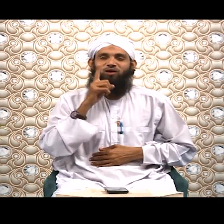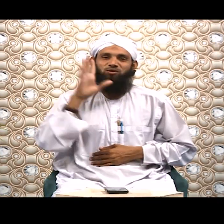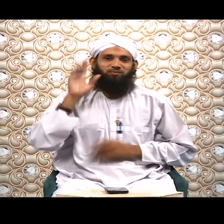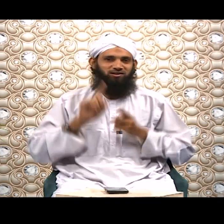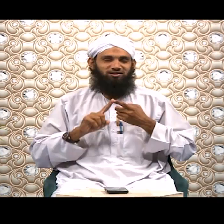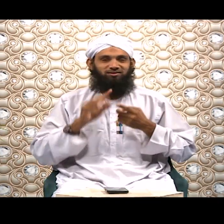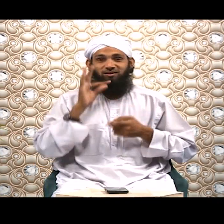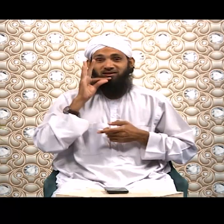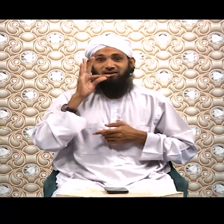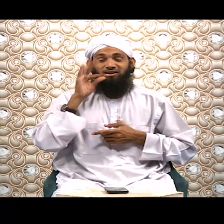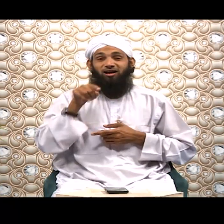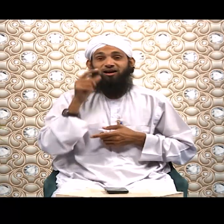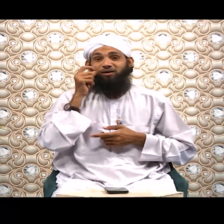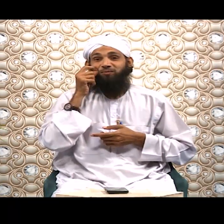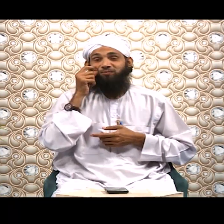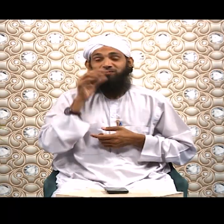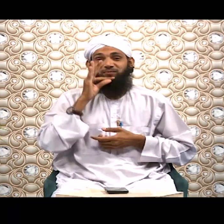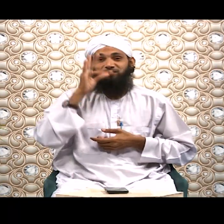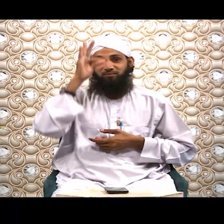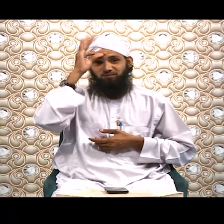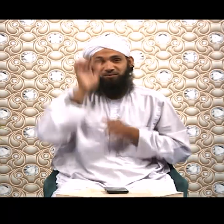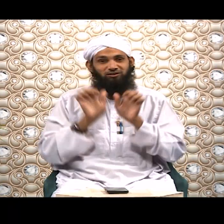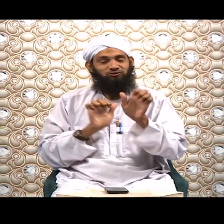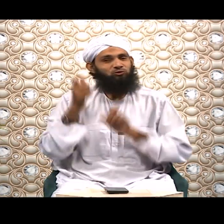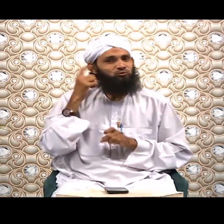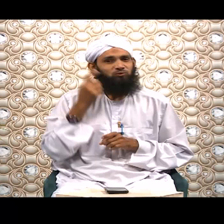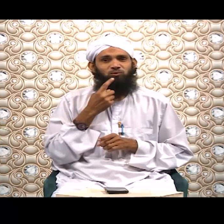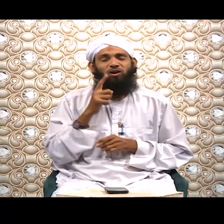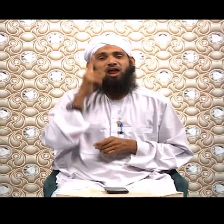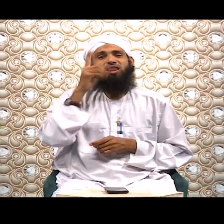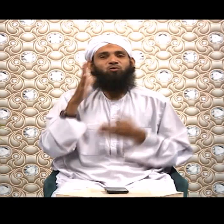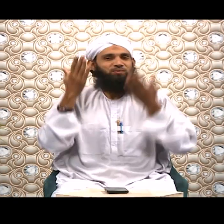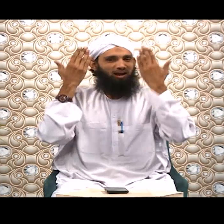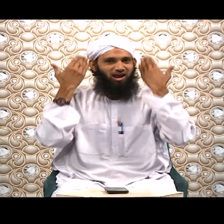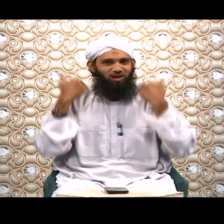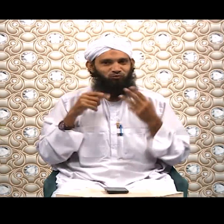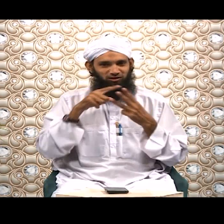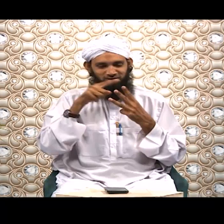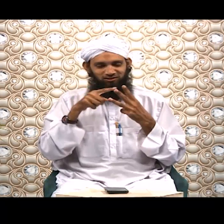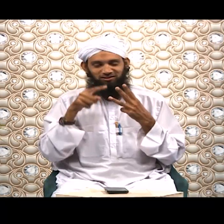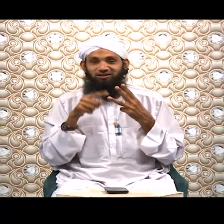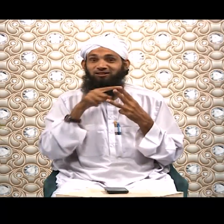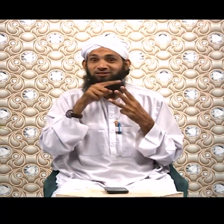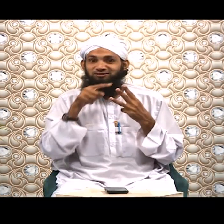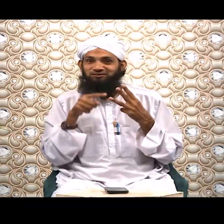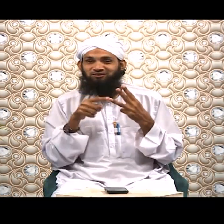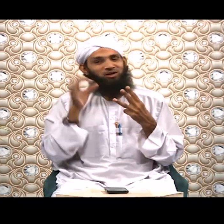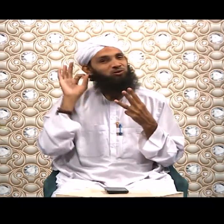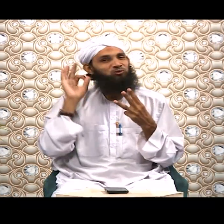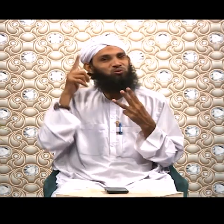السلام نے یہ سنا تو فرمایا، اللہ اکبر وللہ الحمد۔ اس کے بعد سے ان تینوں پاک حضرات کے ان مبارک الفاظ